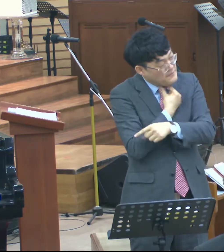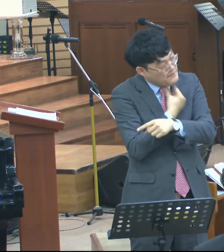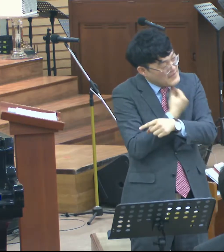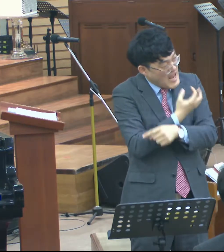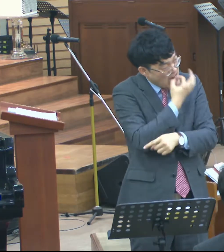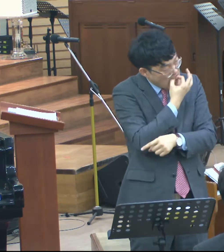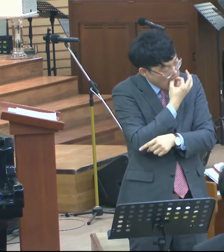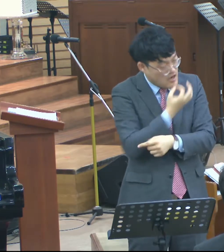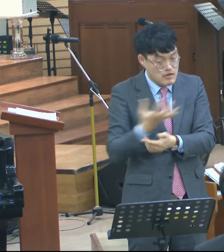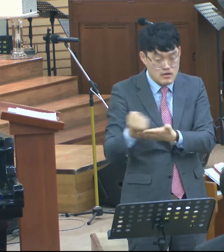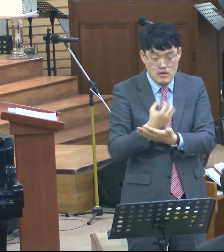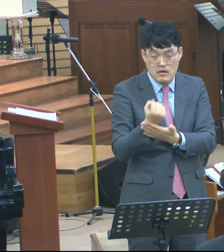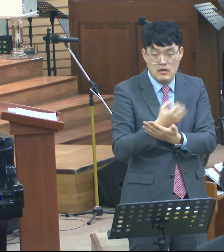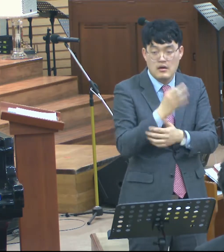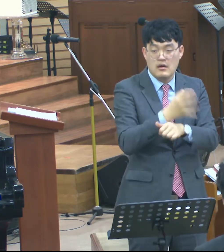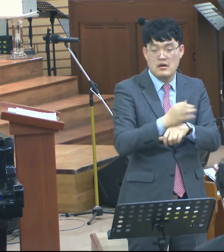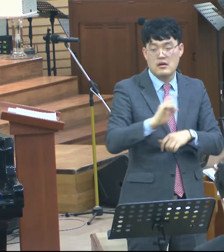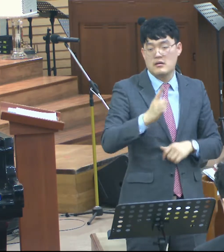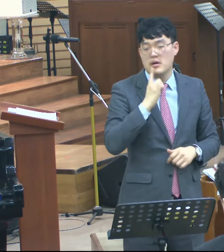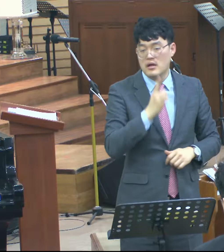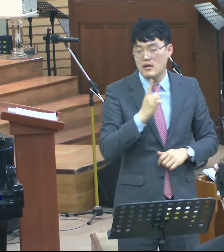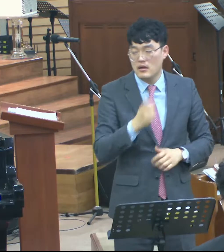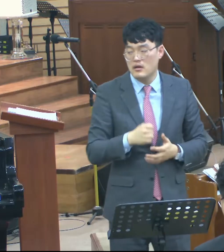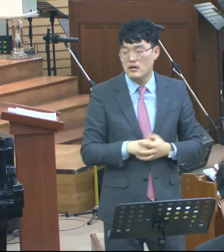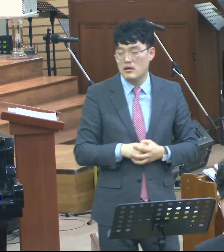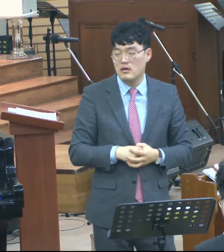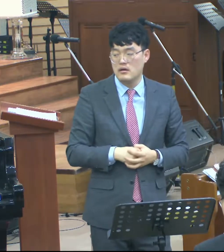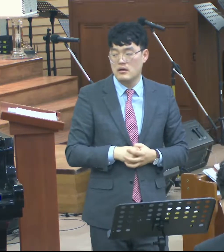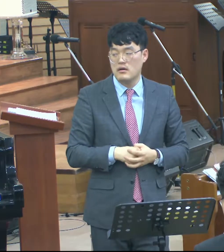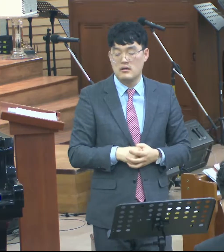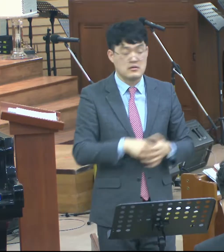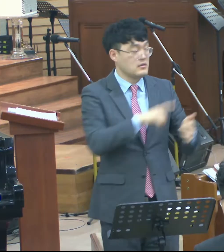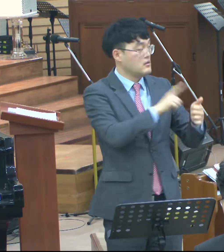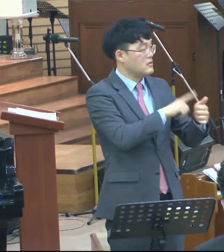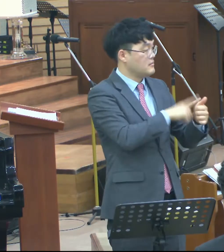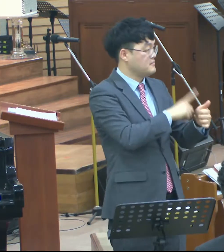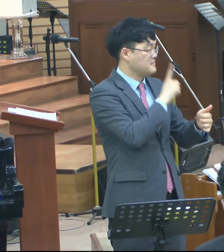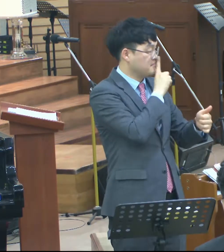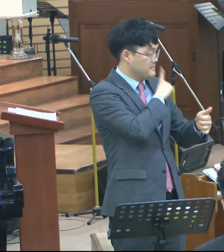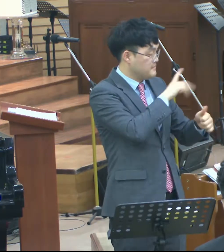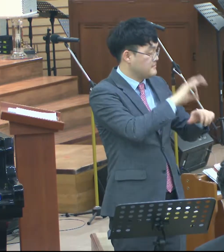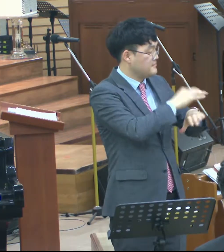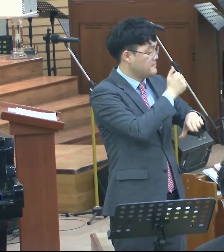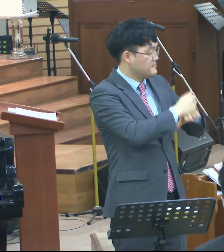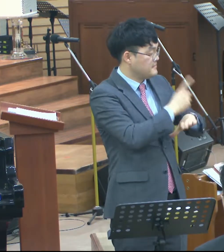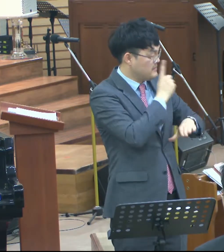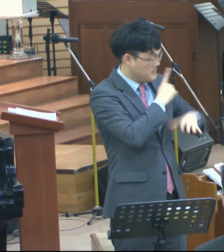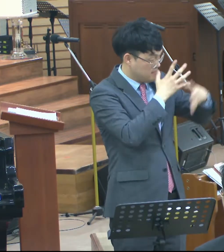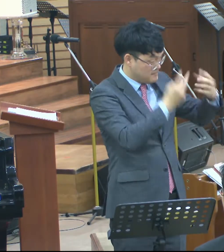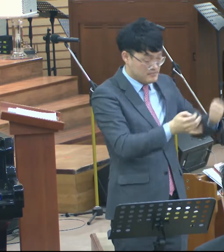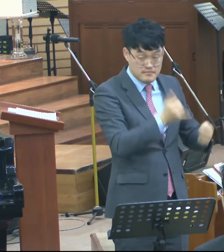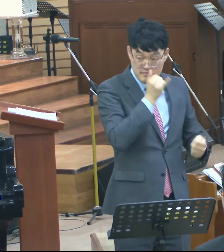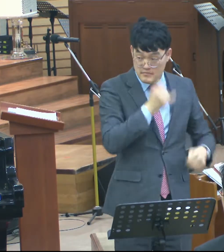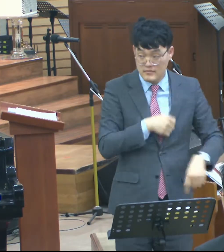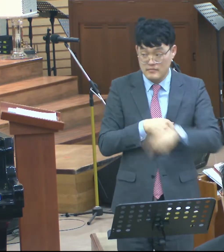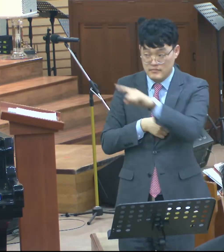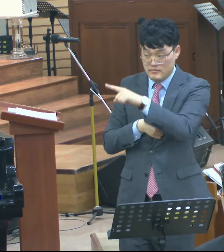아합은 지금까지 많은 악을 저질렀는데 이 나봇의 포도원을 뺏는 이 사건이 언제 기록된지 아세요? 언제 저질러진지